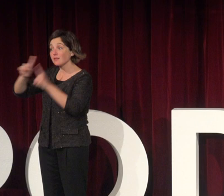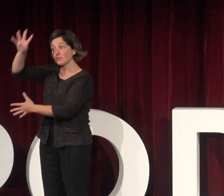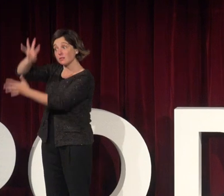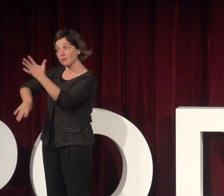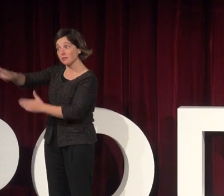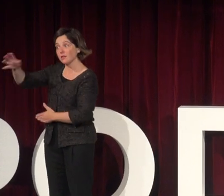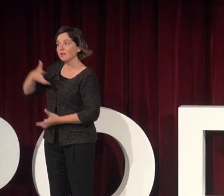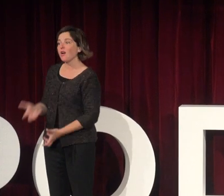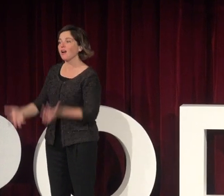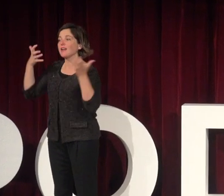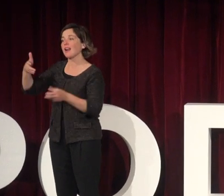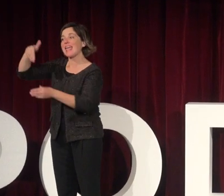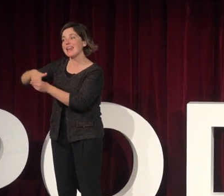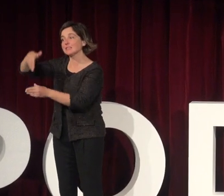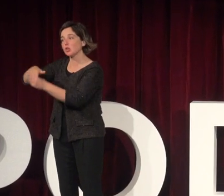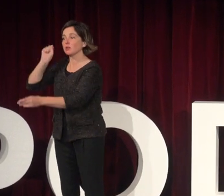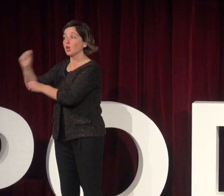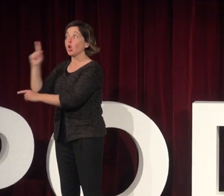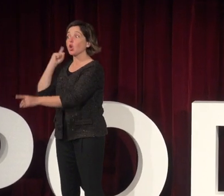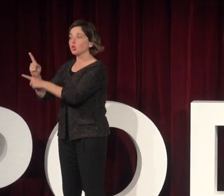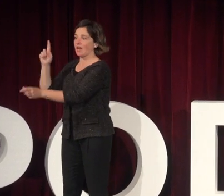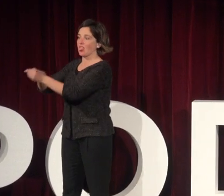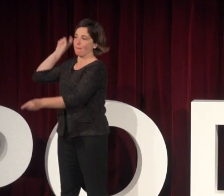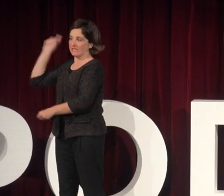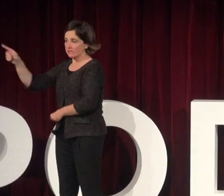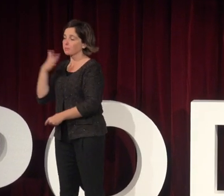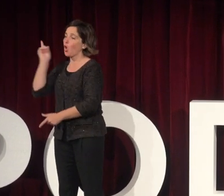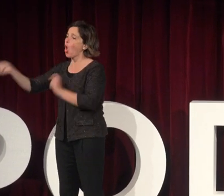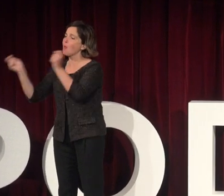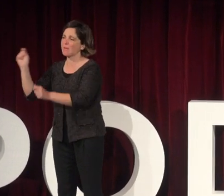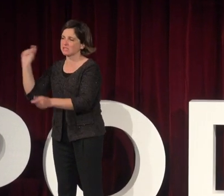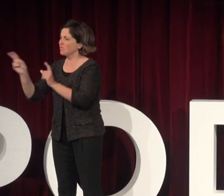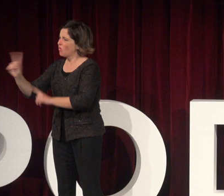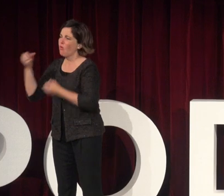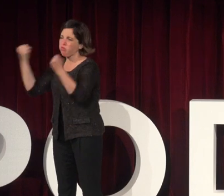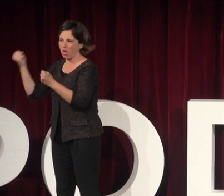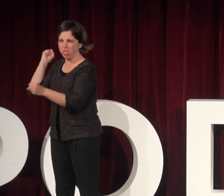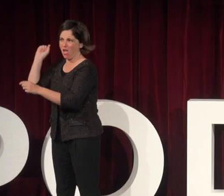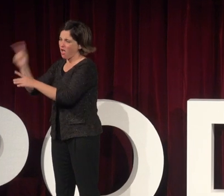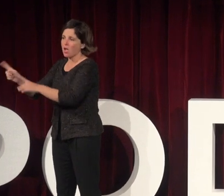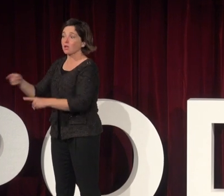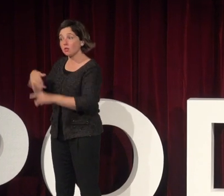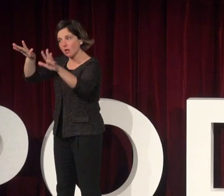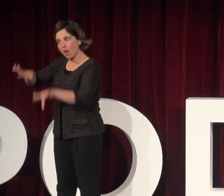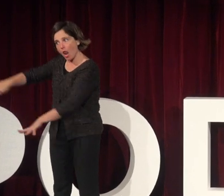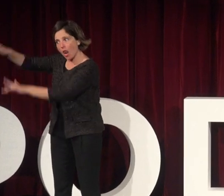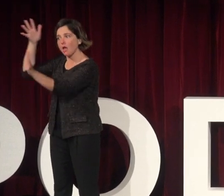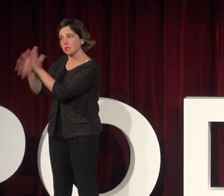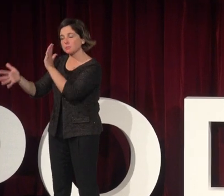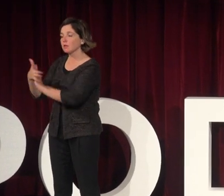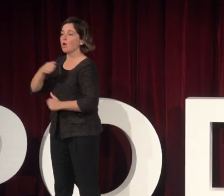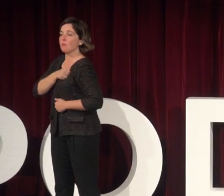queremos ganar electoralmente a los independentistas, pero no a golpes, no por la fuerza, seduciendo, diciendo